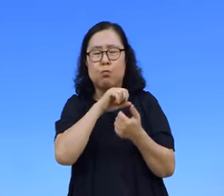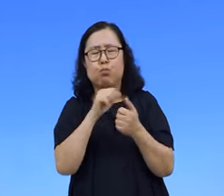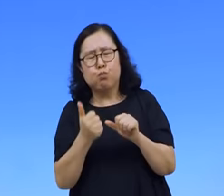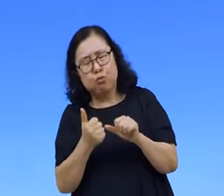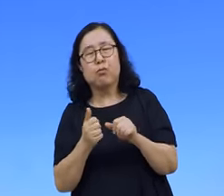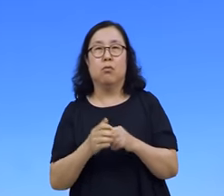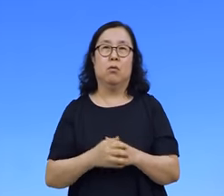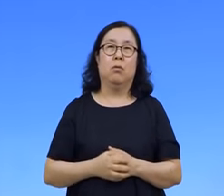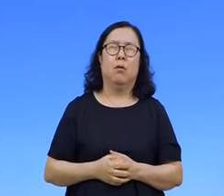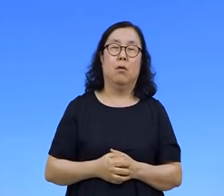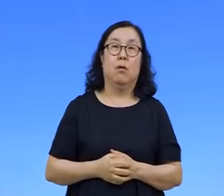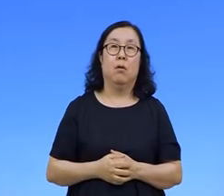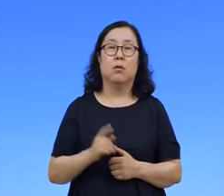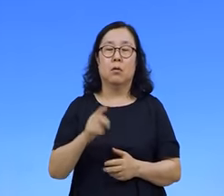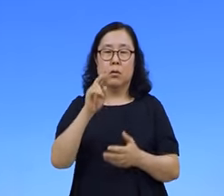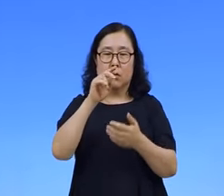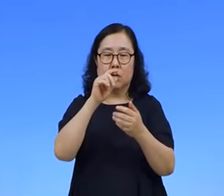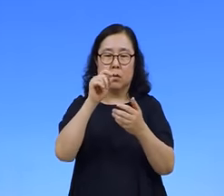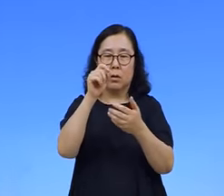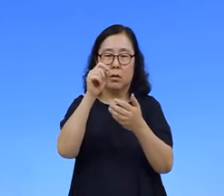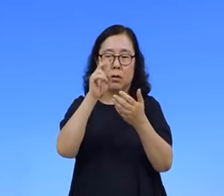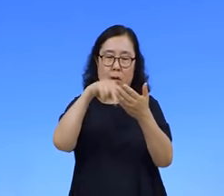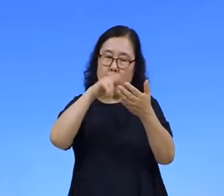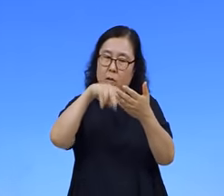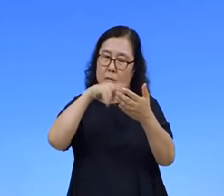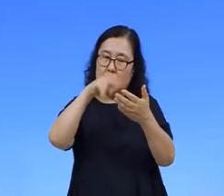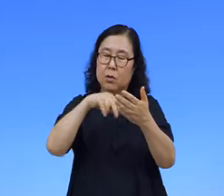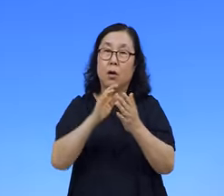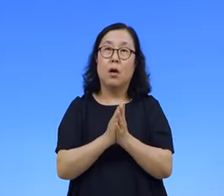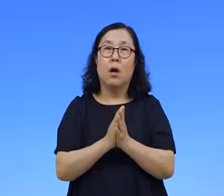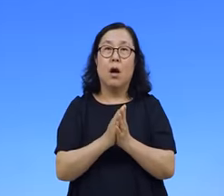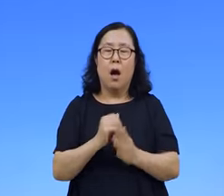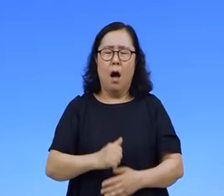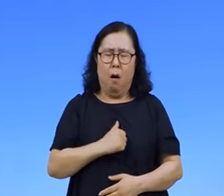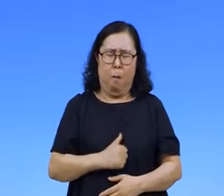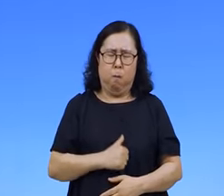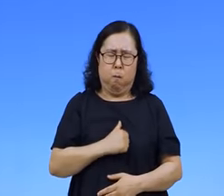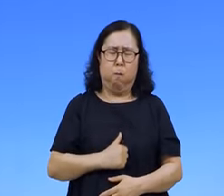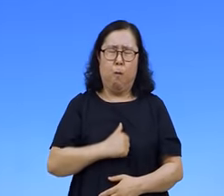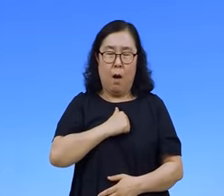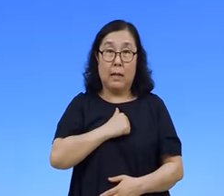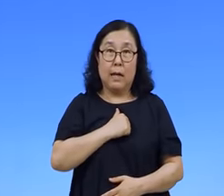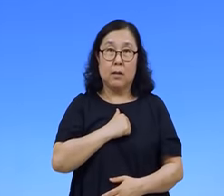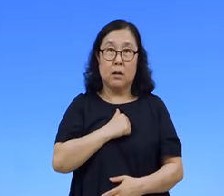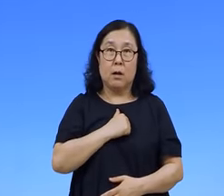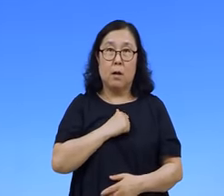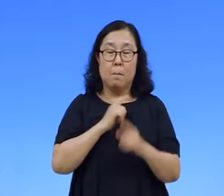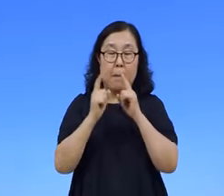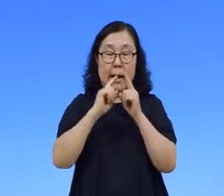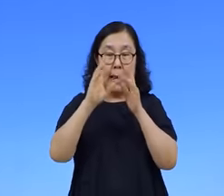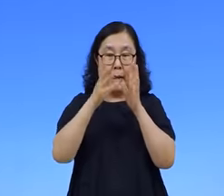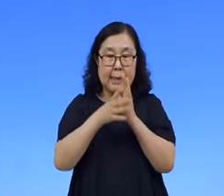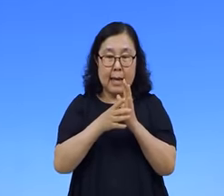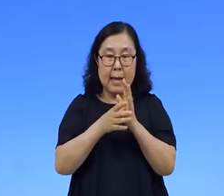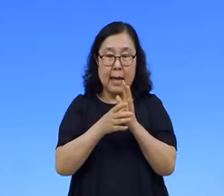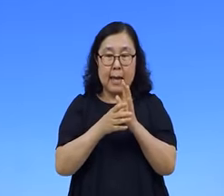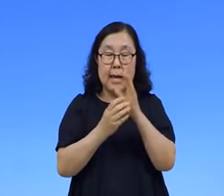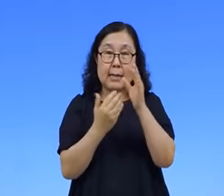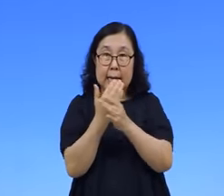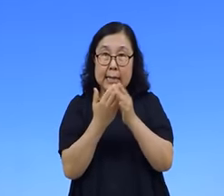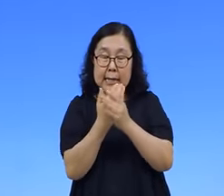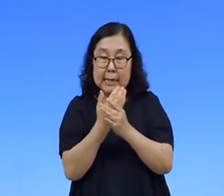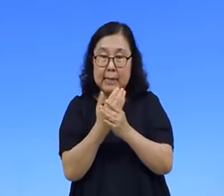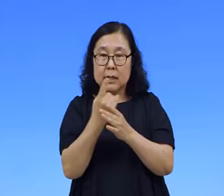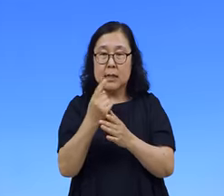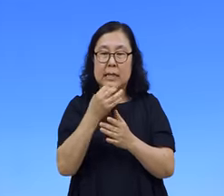연구에. 제가 그 글을 읽으면서 아니 그 막 격분해가지고 나오는 그 침전물